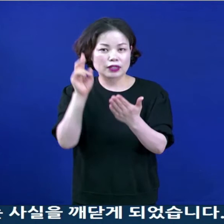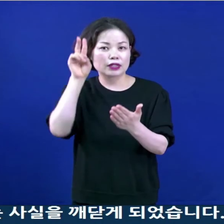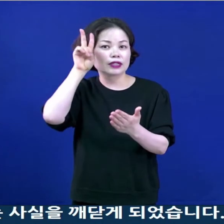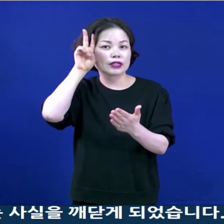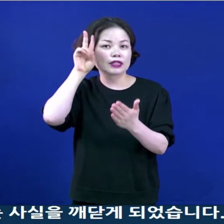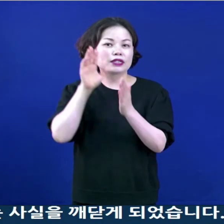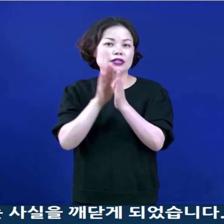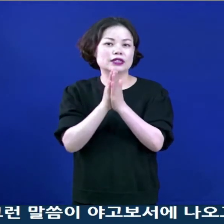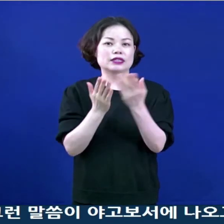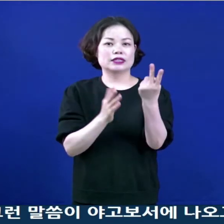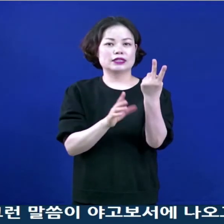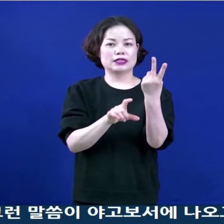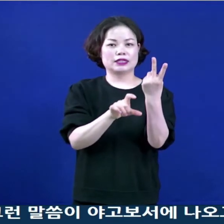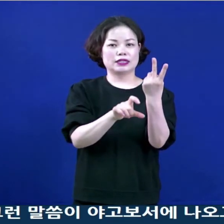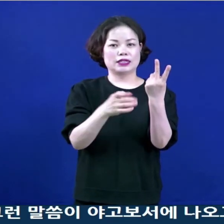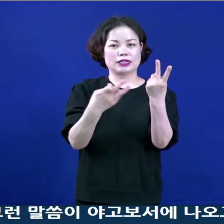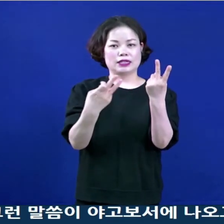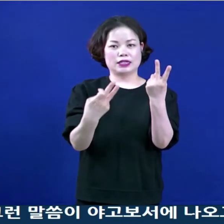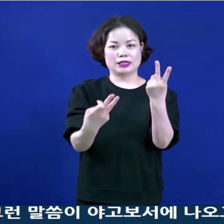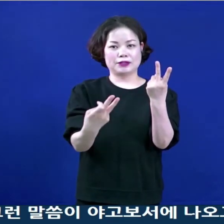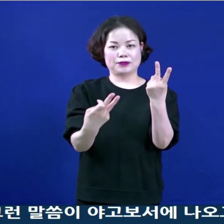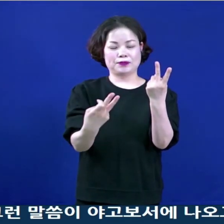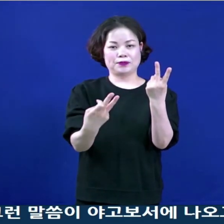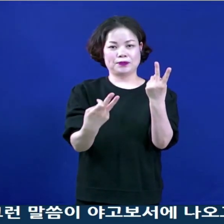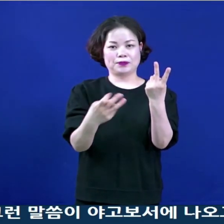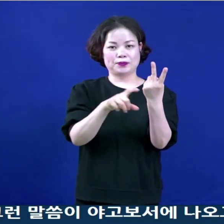야고보서 2장 13절.